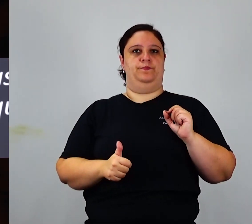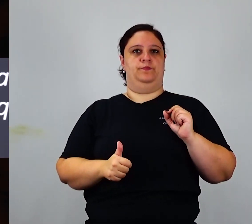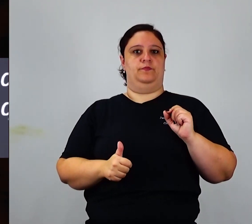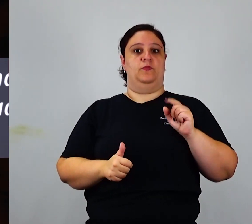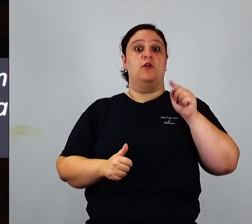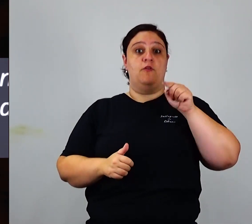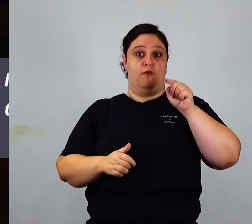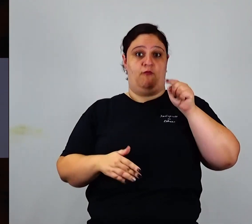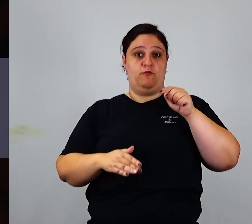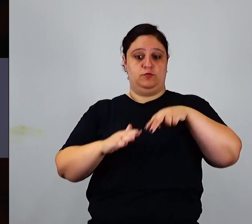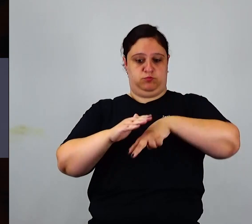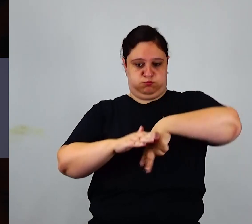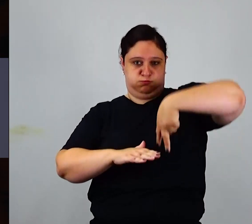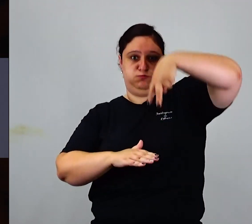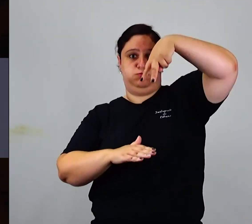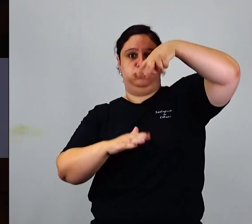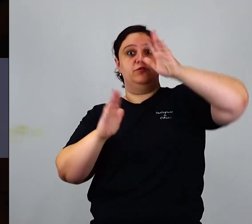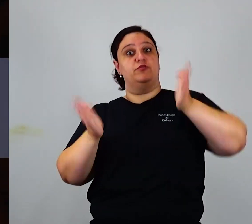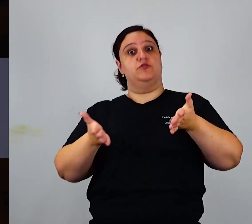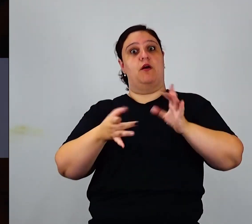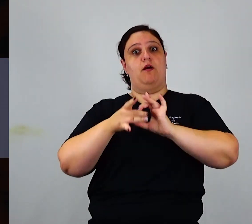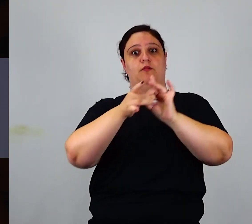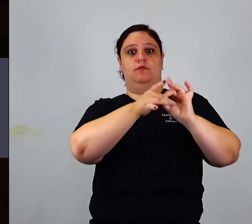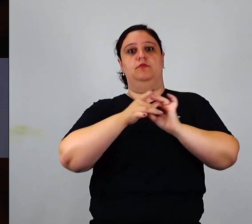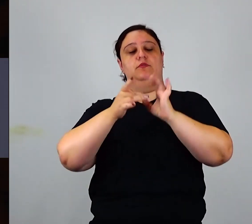vocês foram ressuscitados com Cristo.